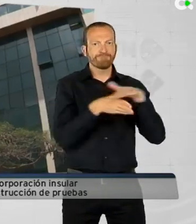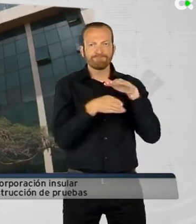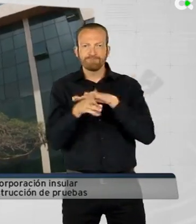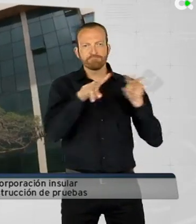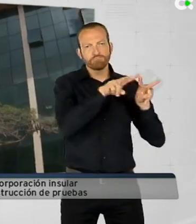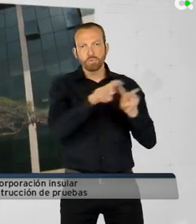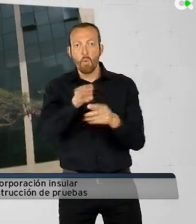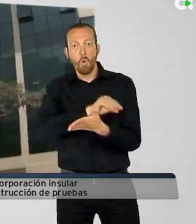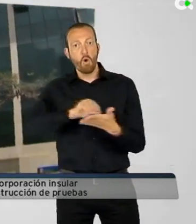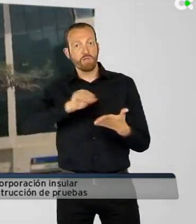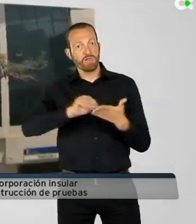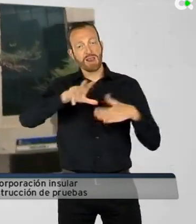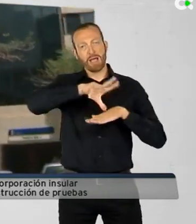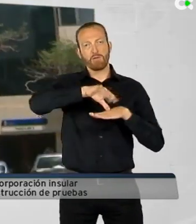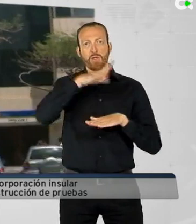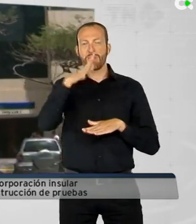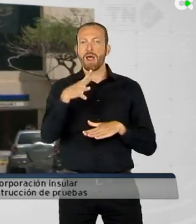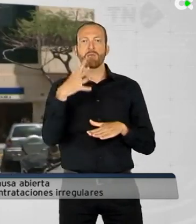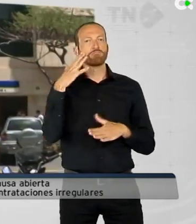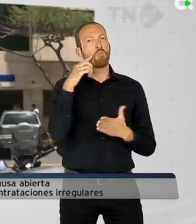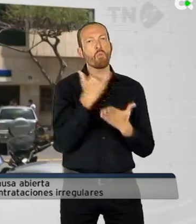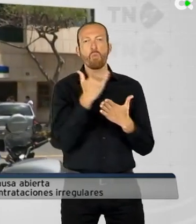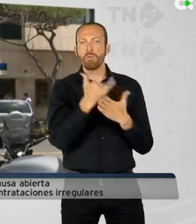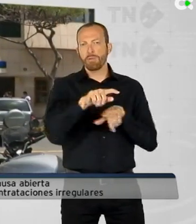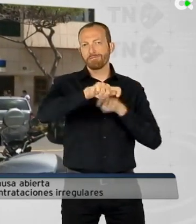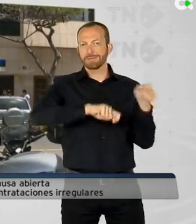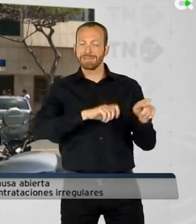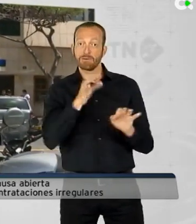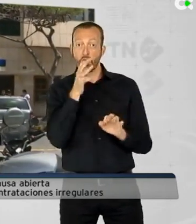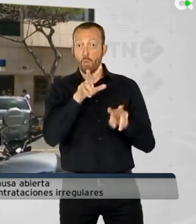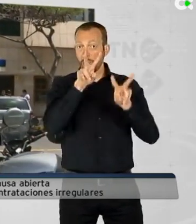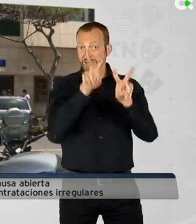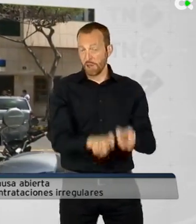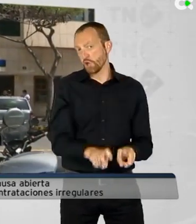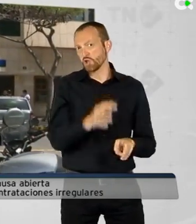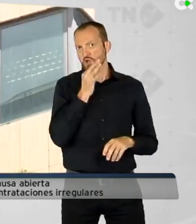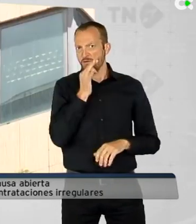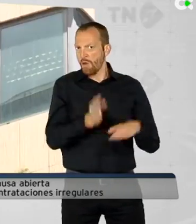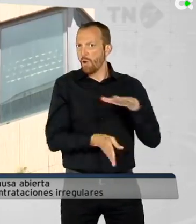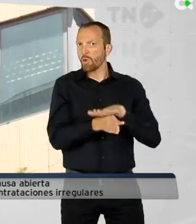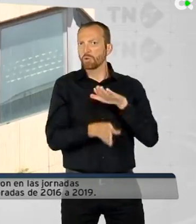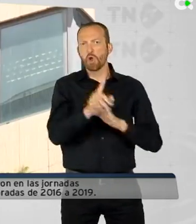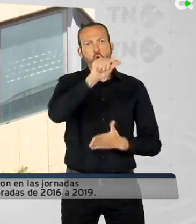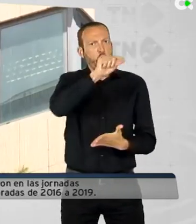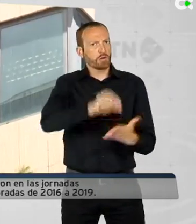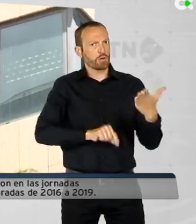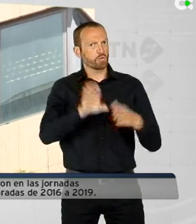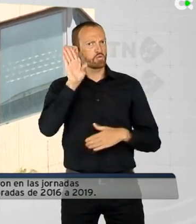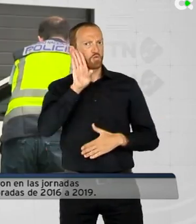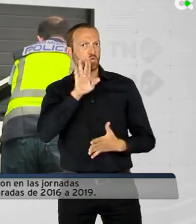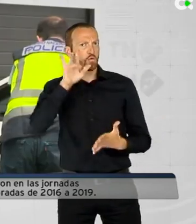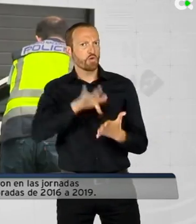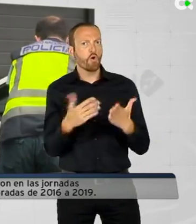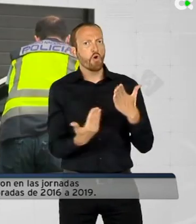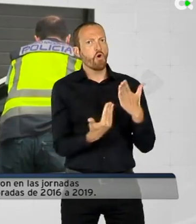la Corporación Insular para evitar la destrucción de pruebas de una causa abierta por las supuestas contrataciones irregulares que se cometieron